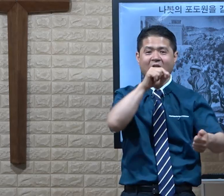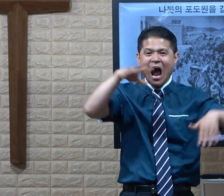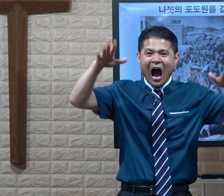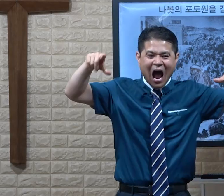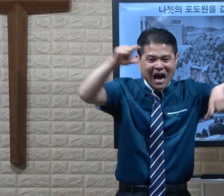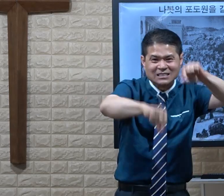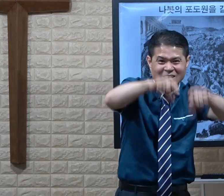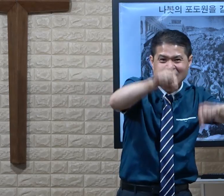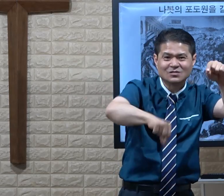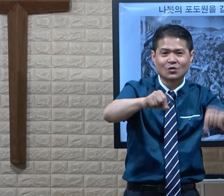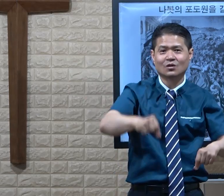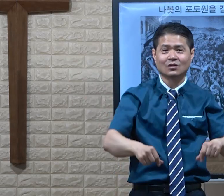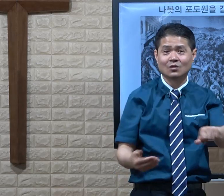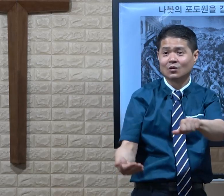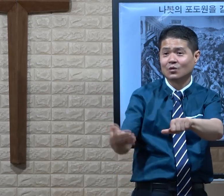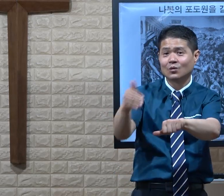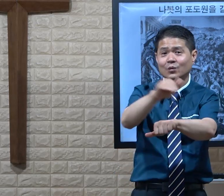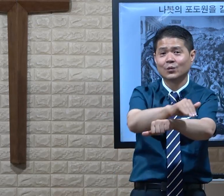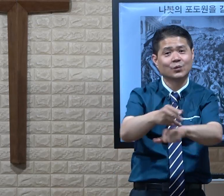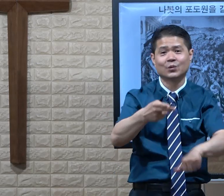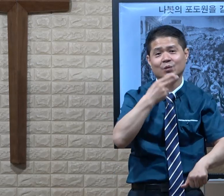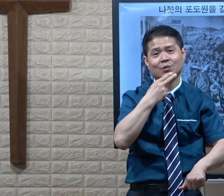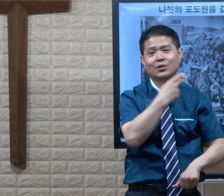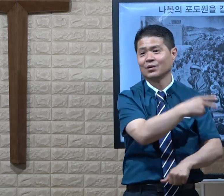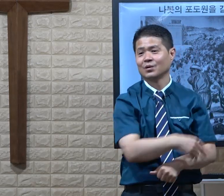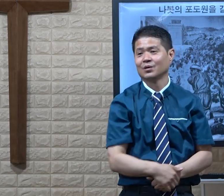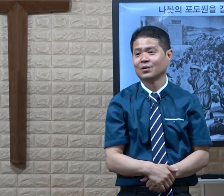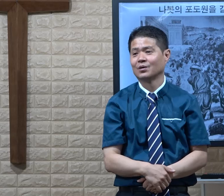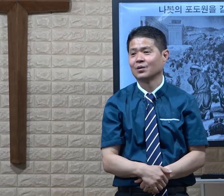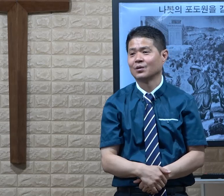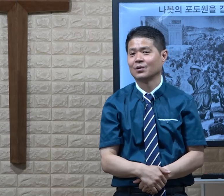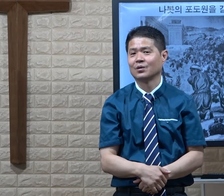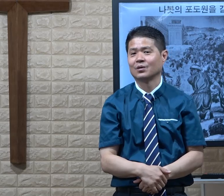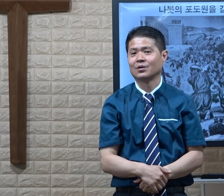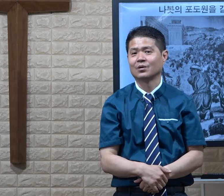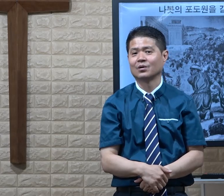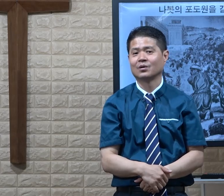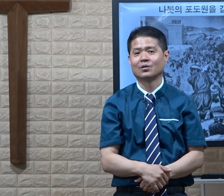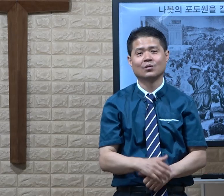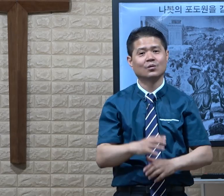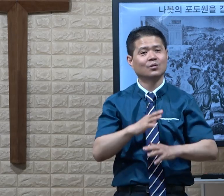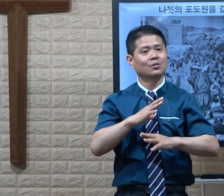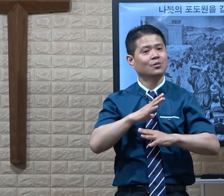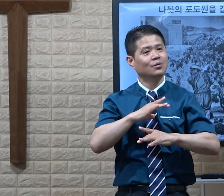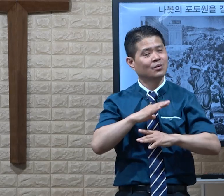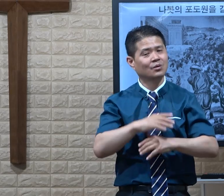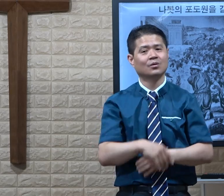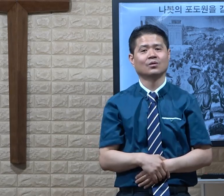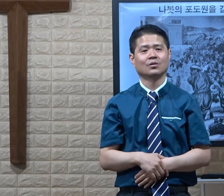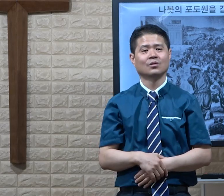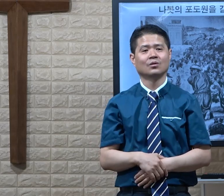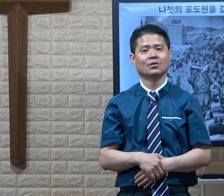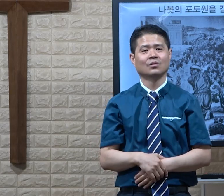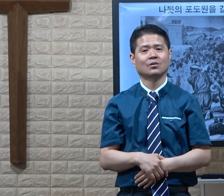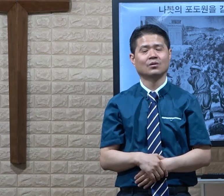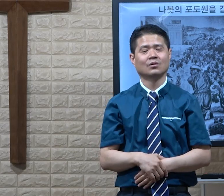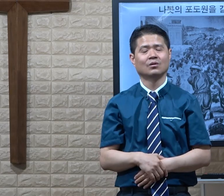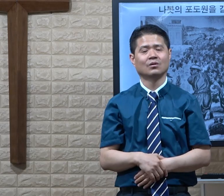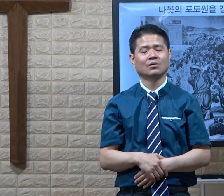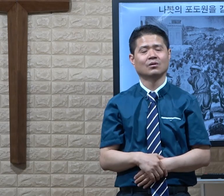그 이사야의 말이 일치했습니다. 까마귀들이 그들의 주검을 먹어버렸습니다. 정말 놀라운 예언